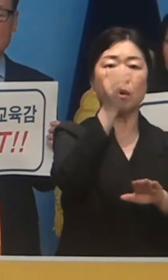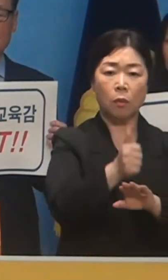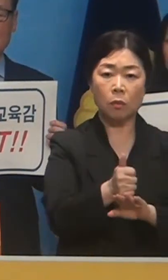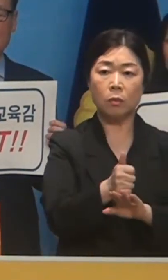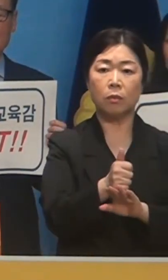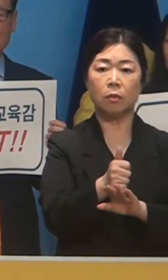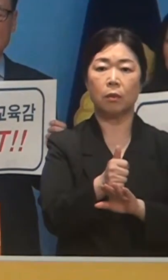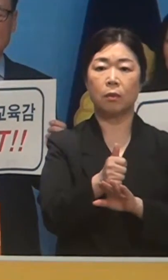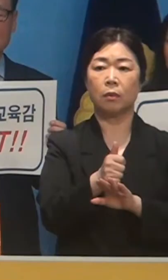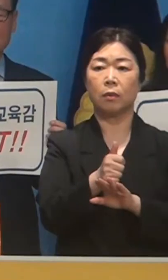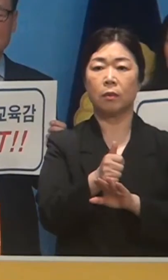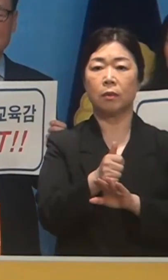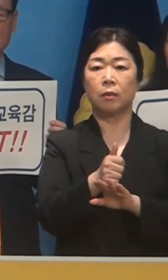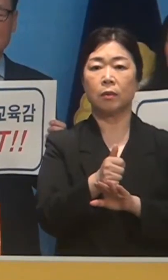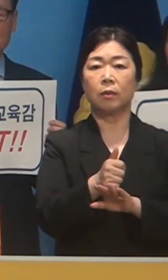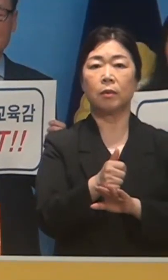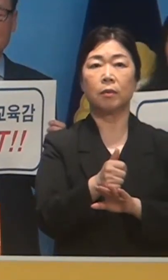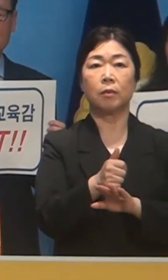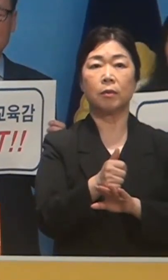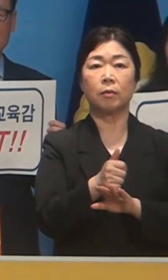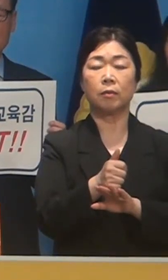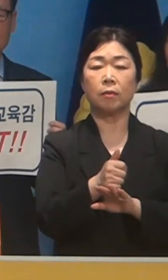결국은